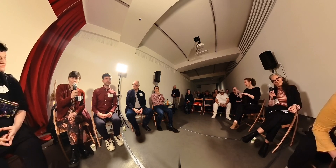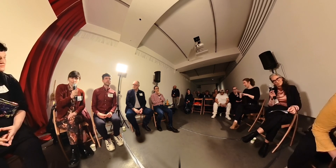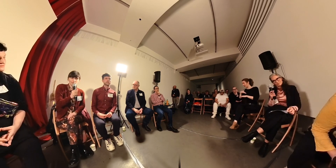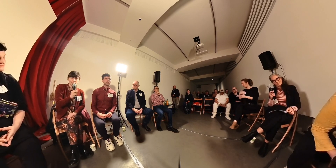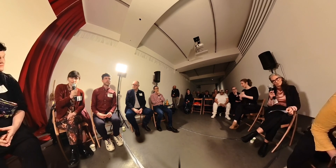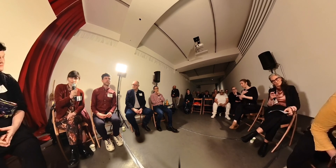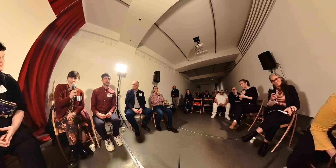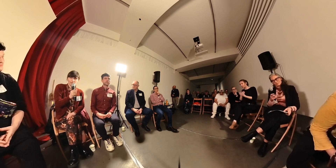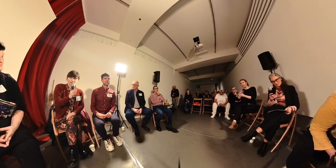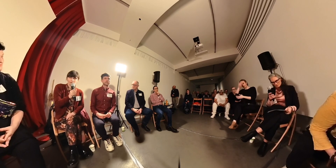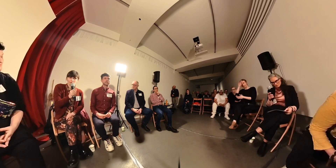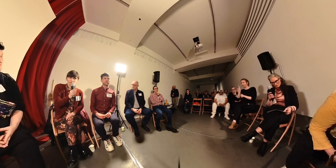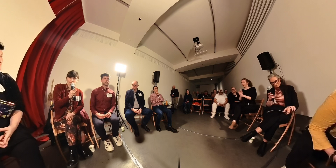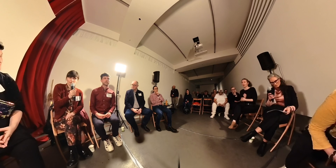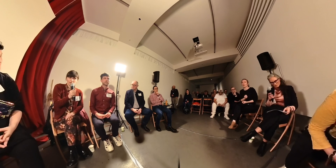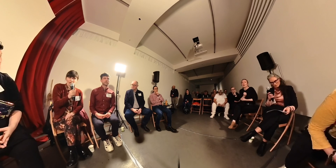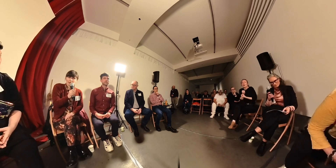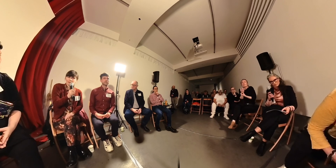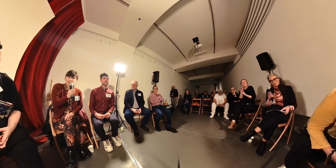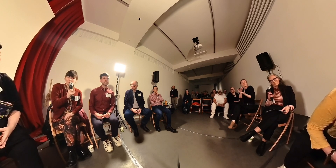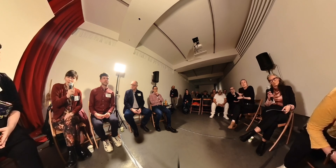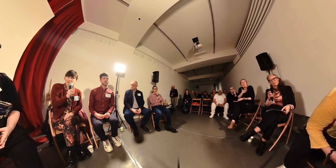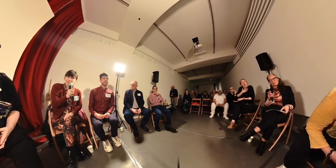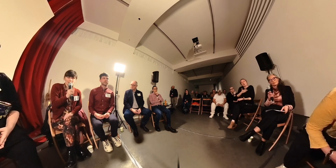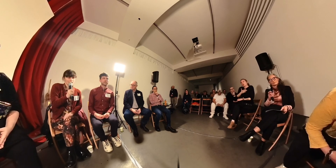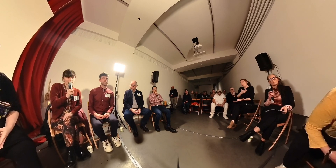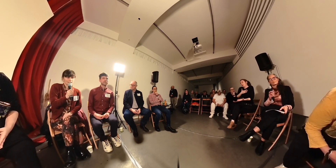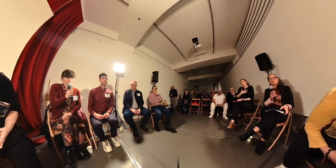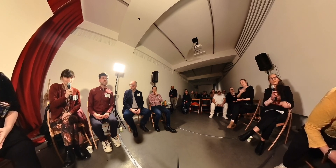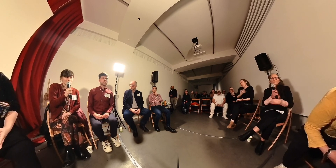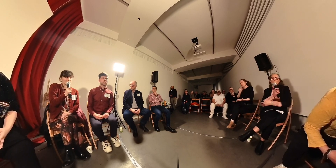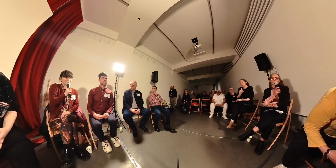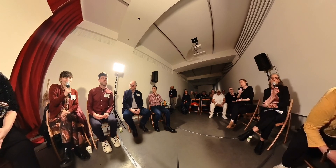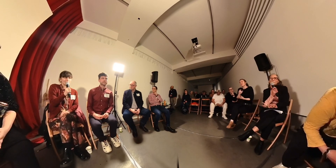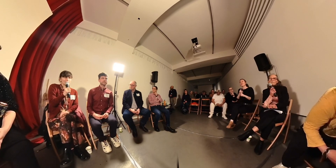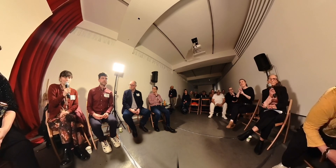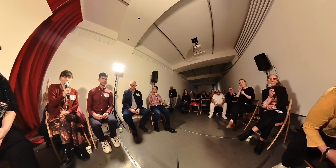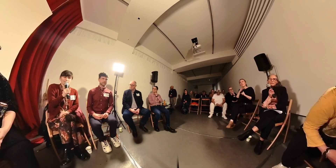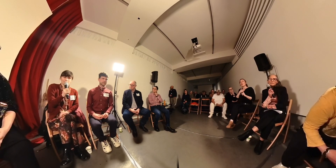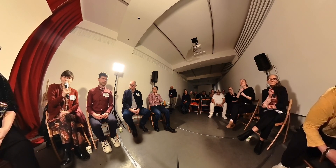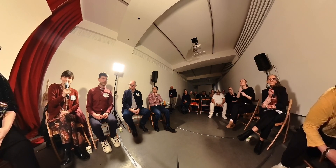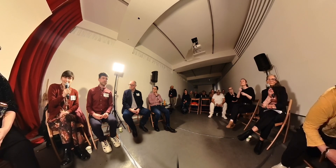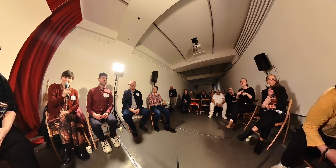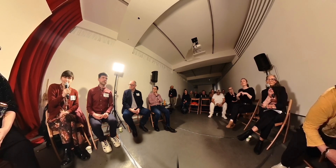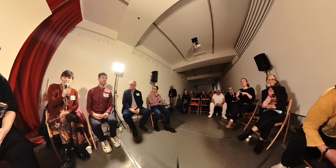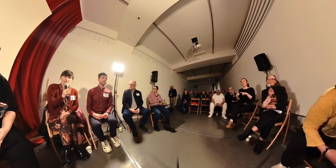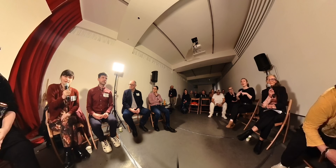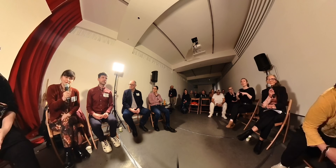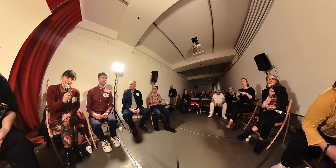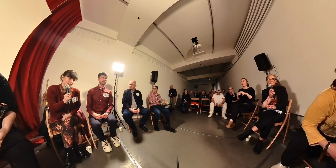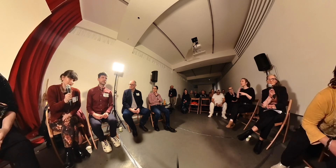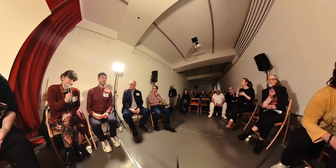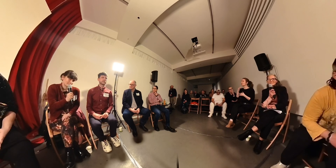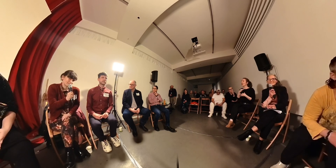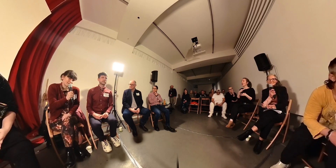No, já myslím, že to v tomhle tom fungovalo. Já si pamatuju, že se mě tehdy moje psychoterapeutka ptala, proč mě vlastně zajímají